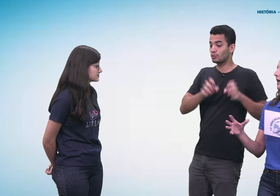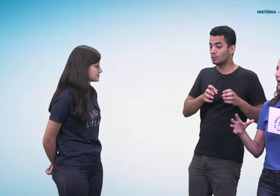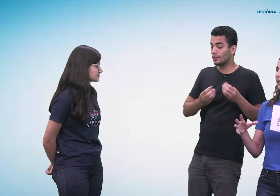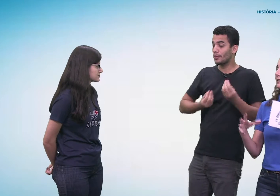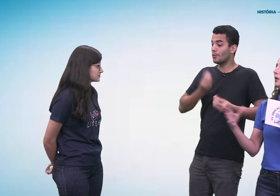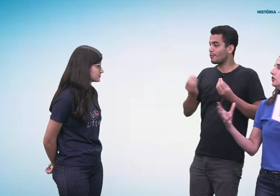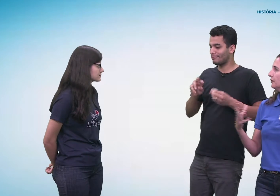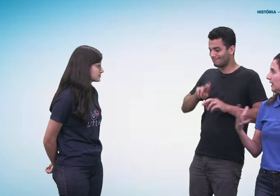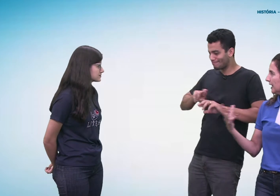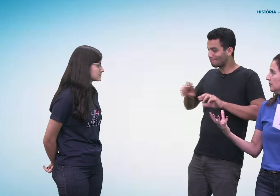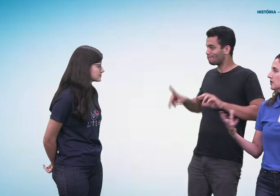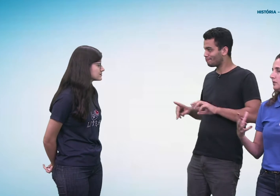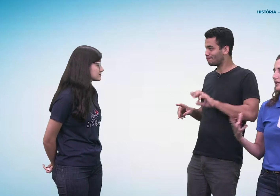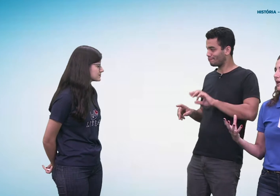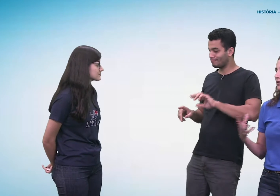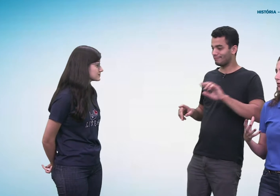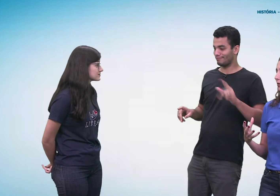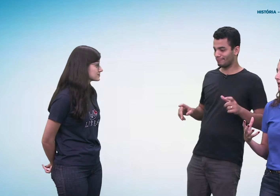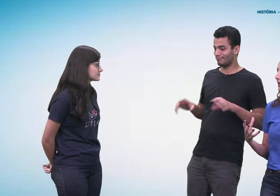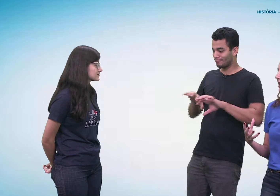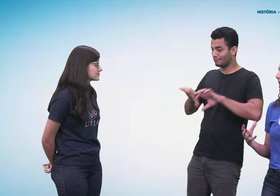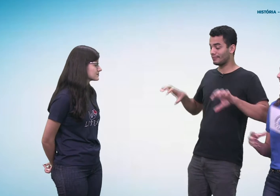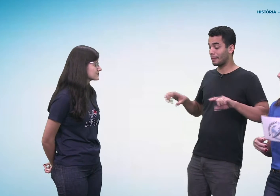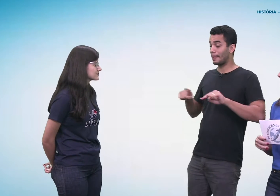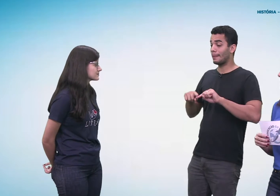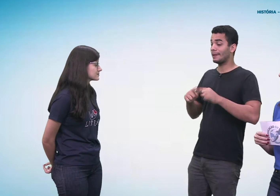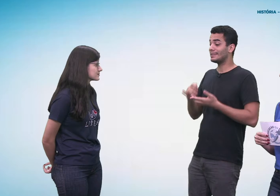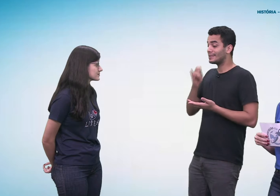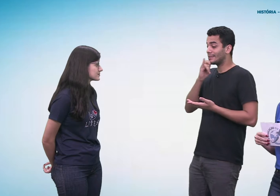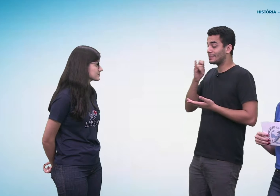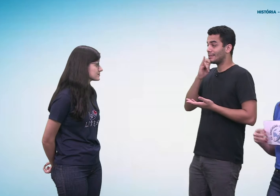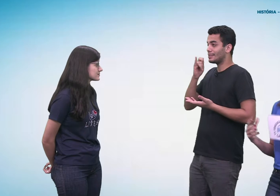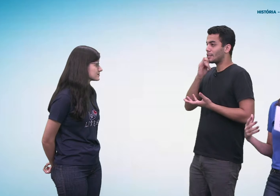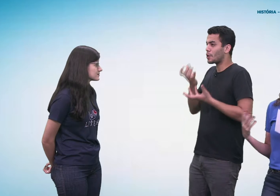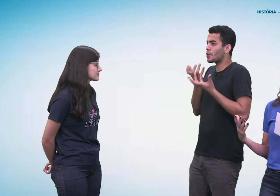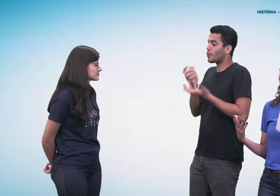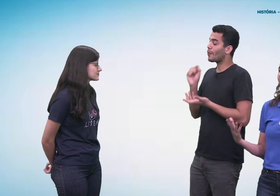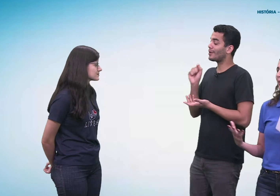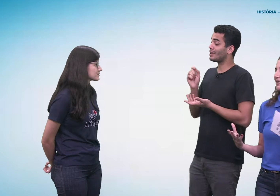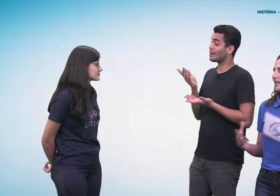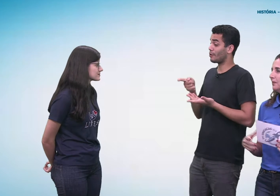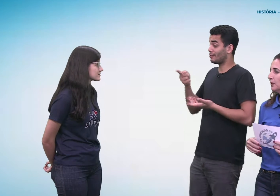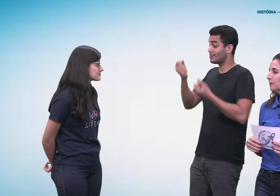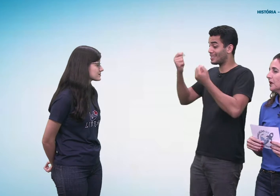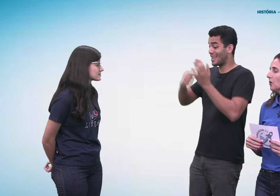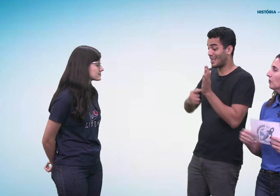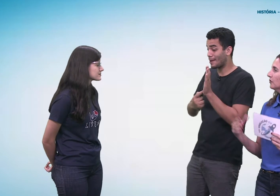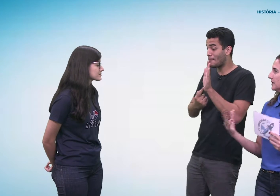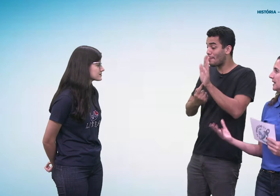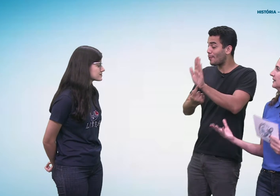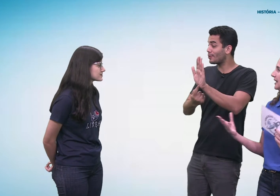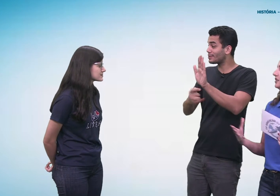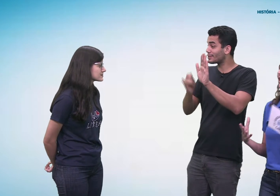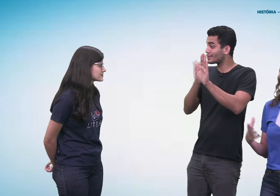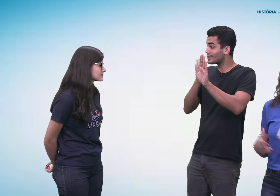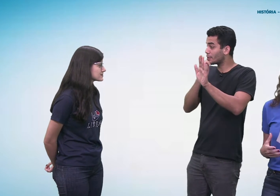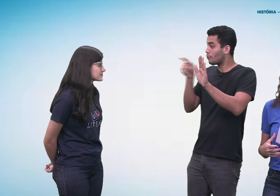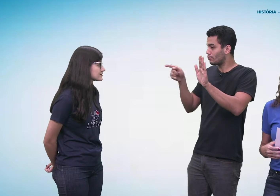Elas são diferentes umas das outras, e eu queria que você pudesse dar um exemplo, como você entende a língua